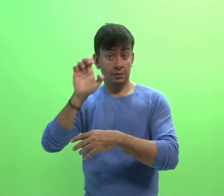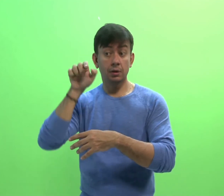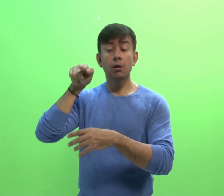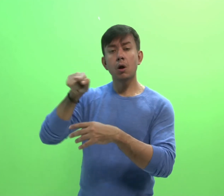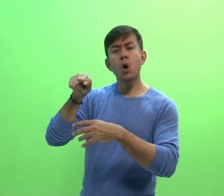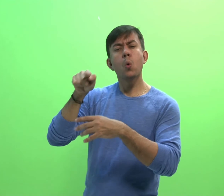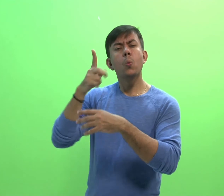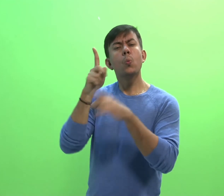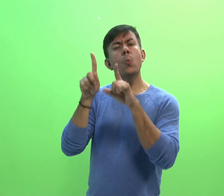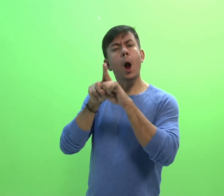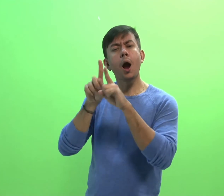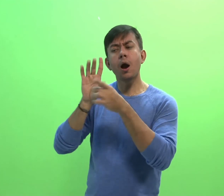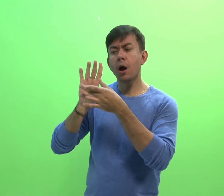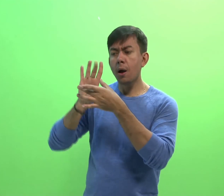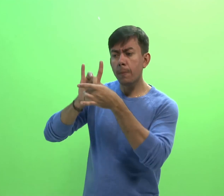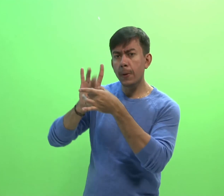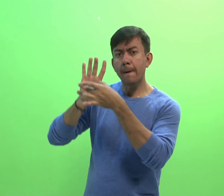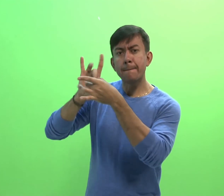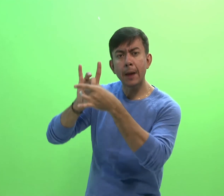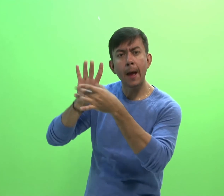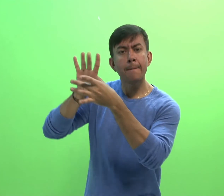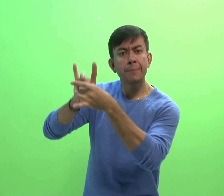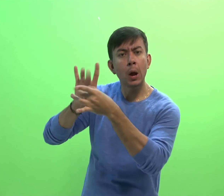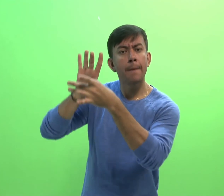Como esses conectivos acontecem?